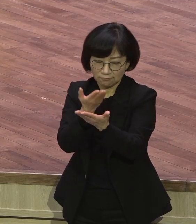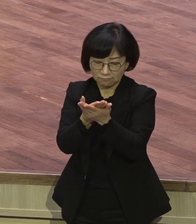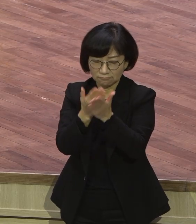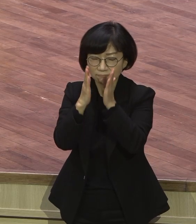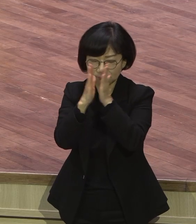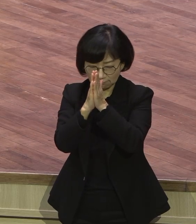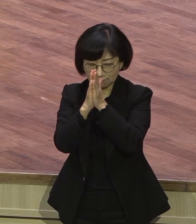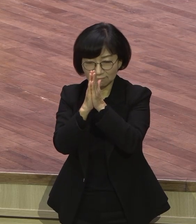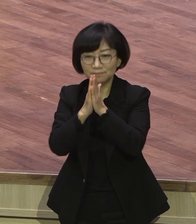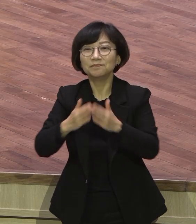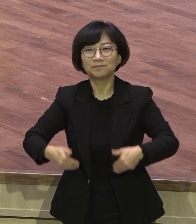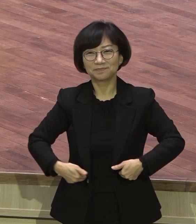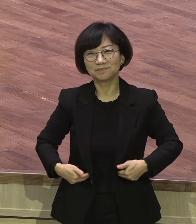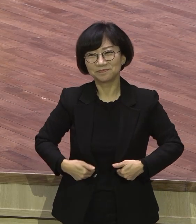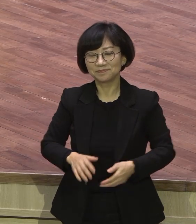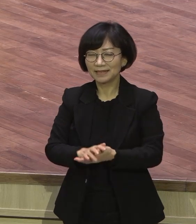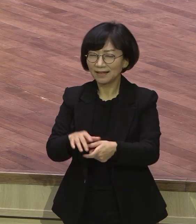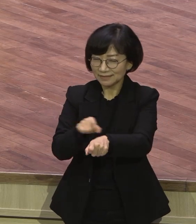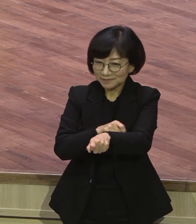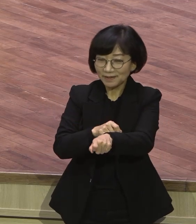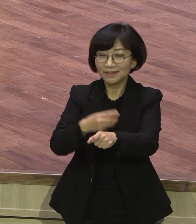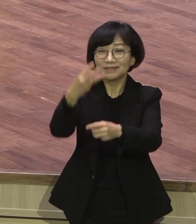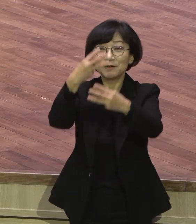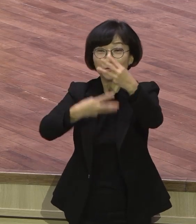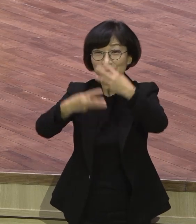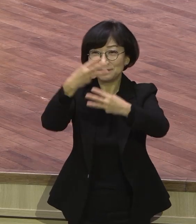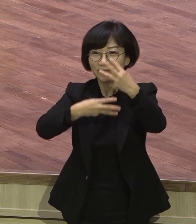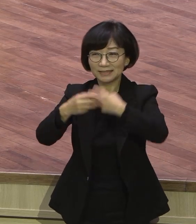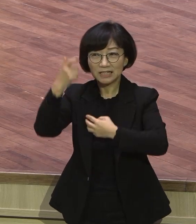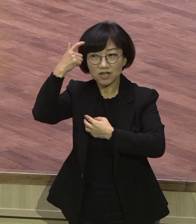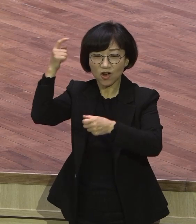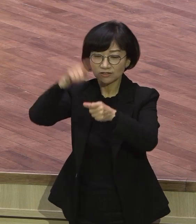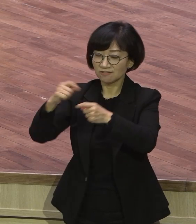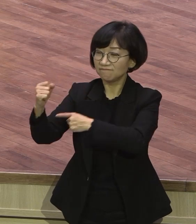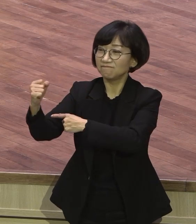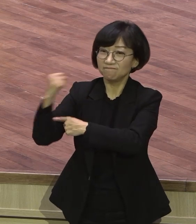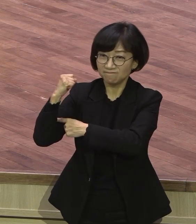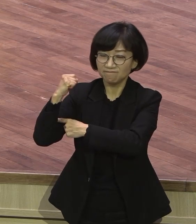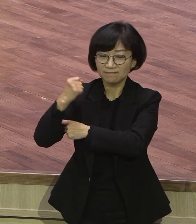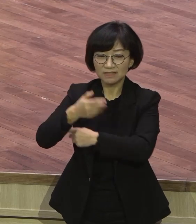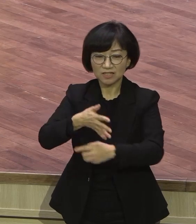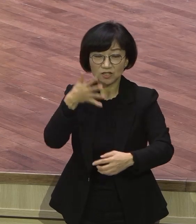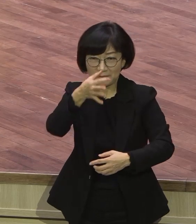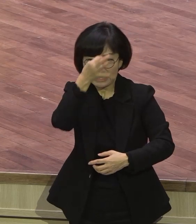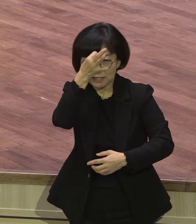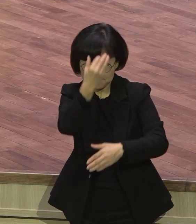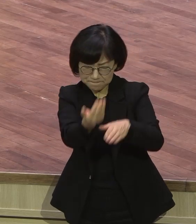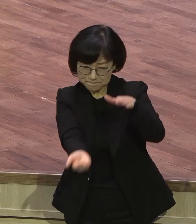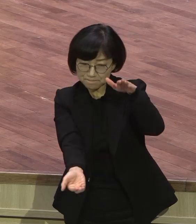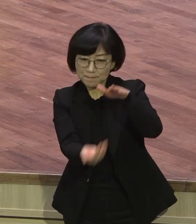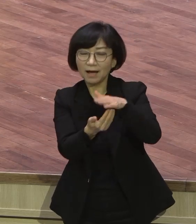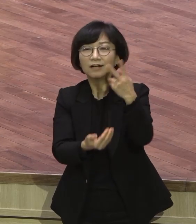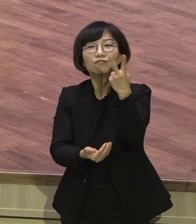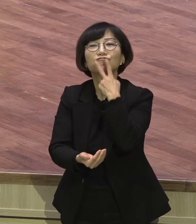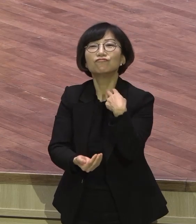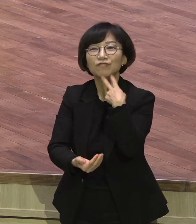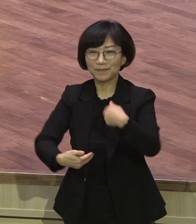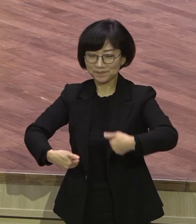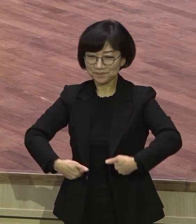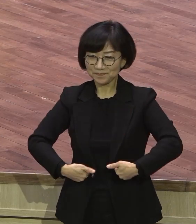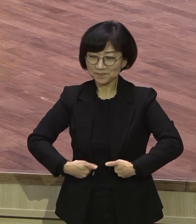주옵소서 우리 염병원토들 특별히 영성과 전무성 후대들이 그렇게 되어서 하나님의 이름을